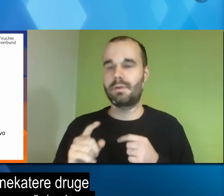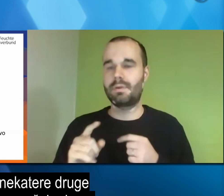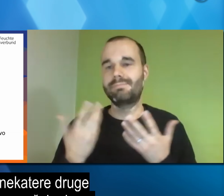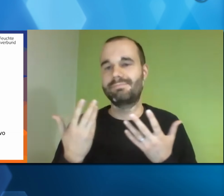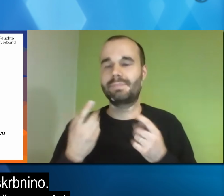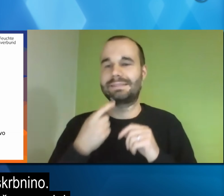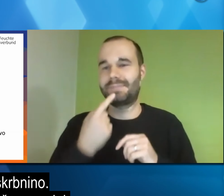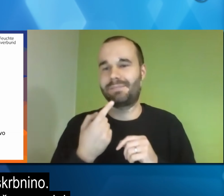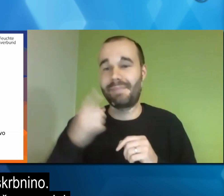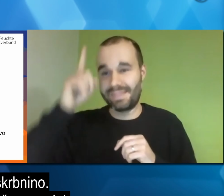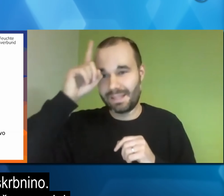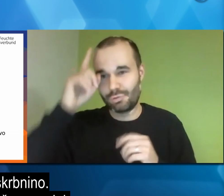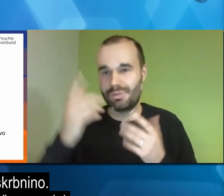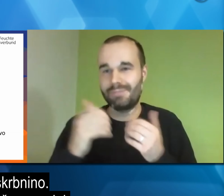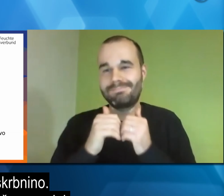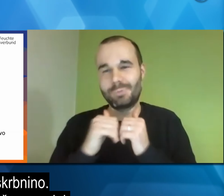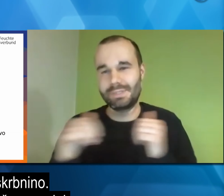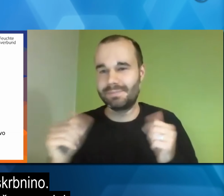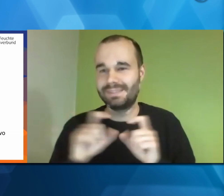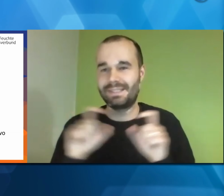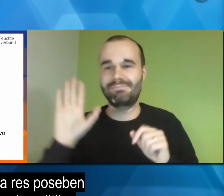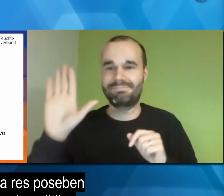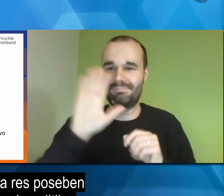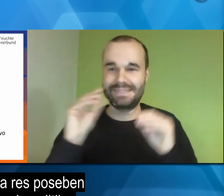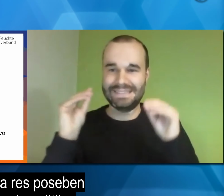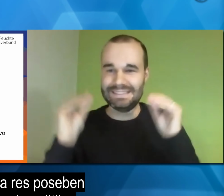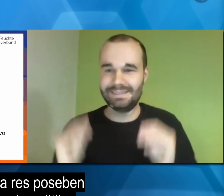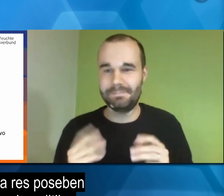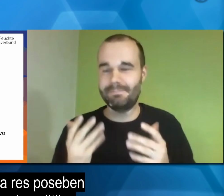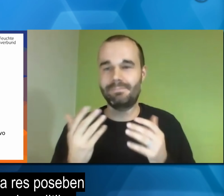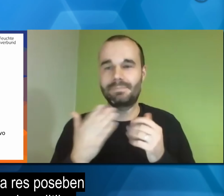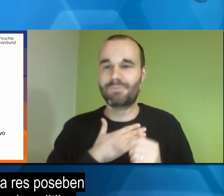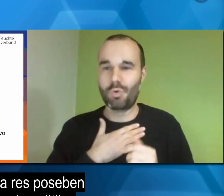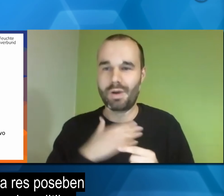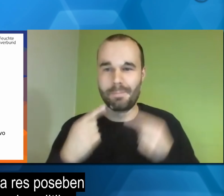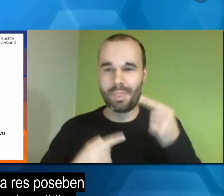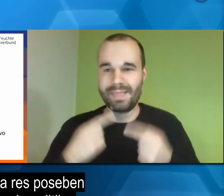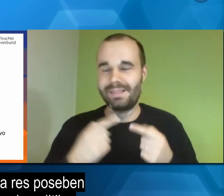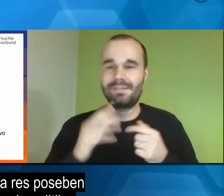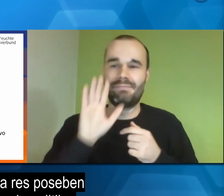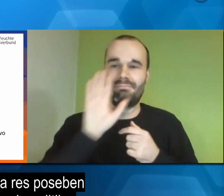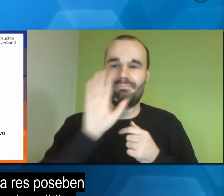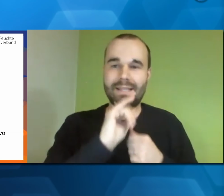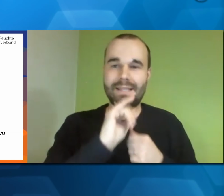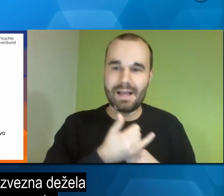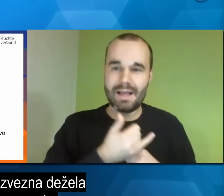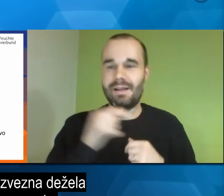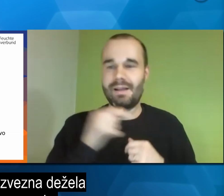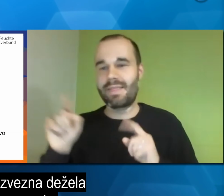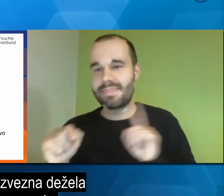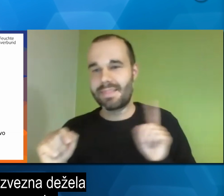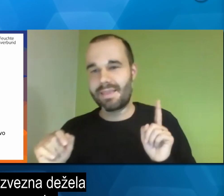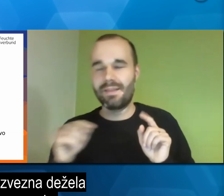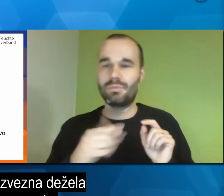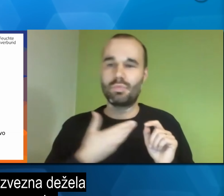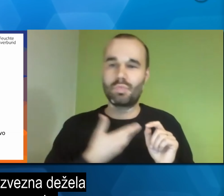tudi denar za oskrbnino. Torej, kot sem že povedal, Nemčija ima res poseben sistem, svojo politiko,